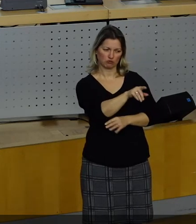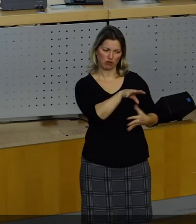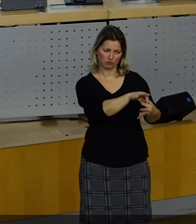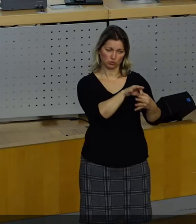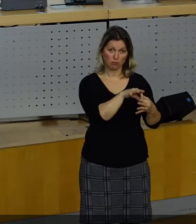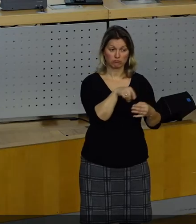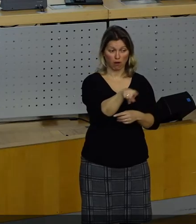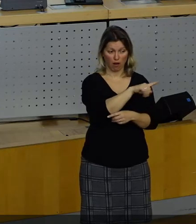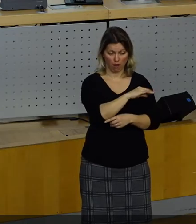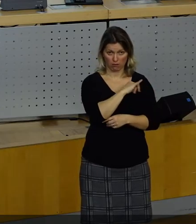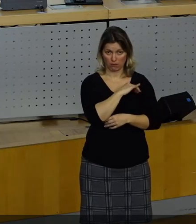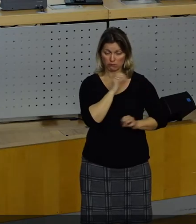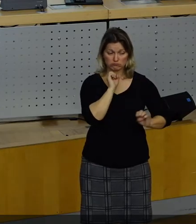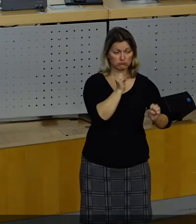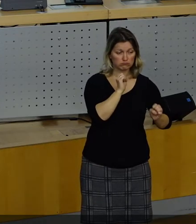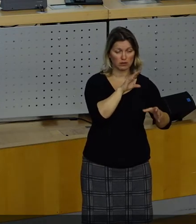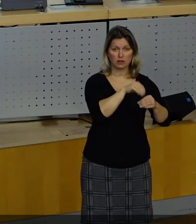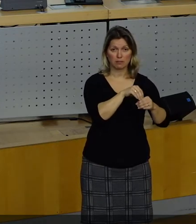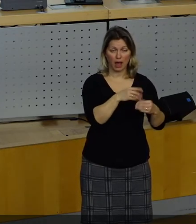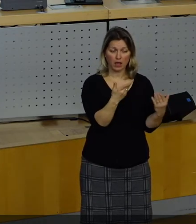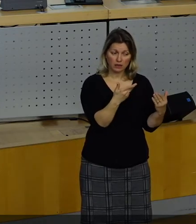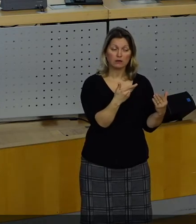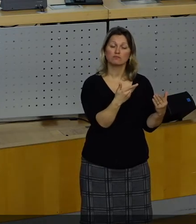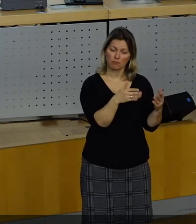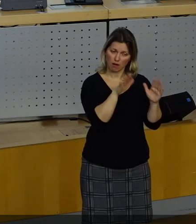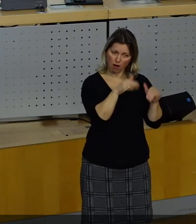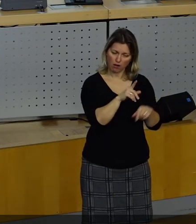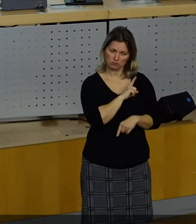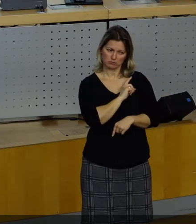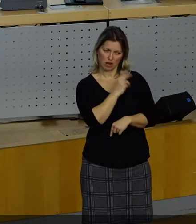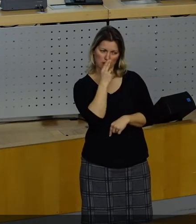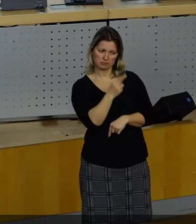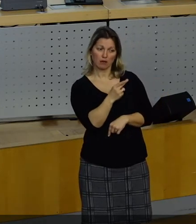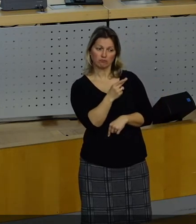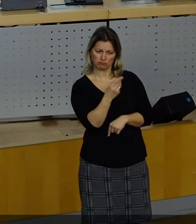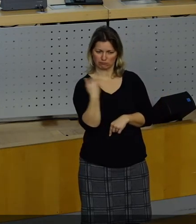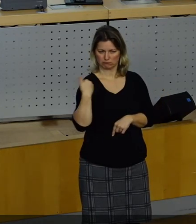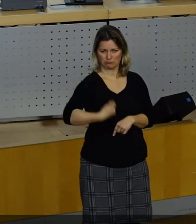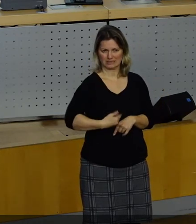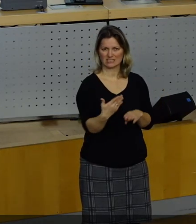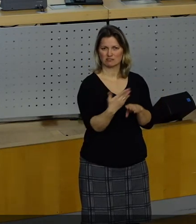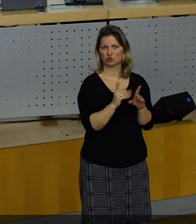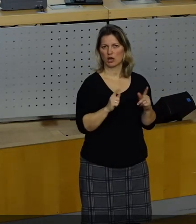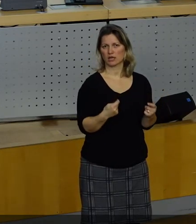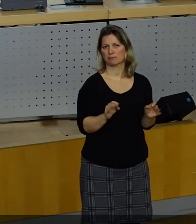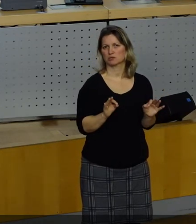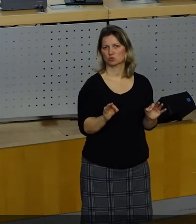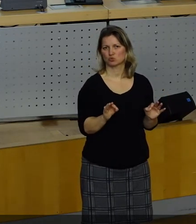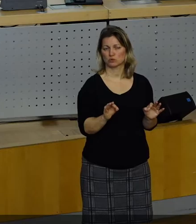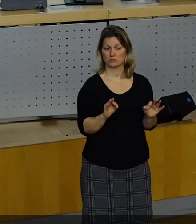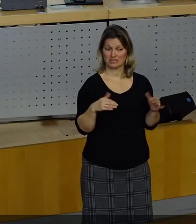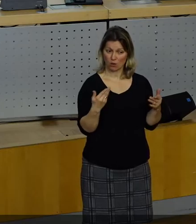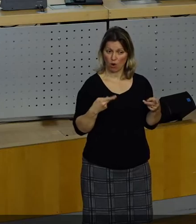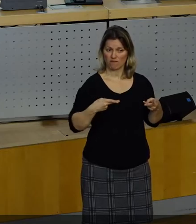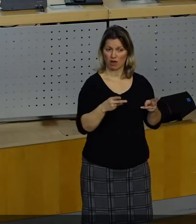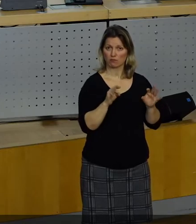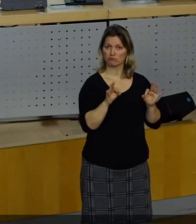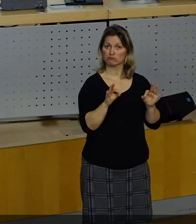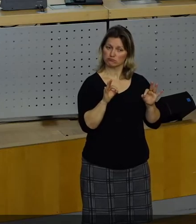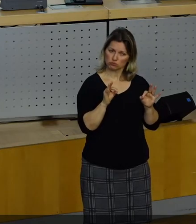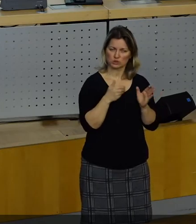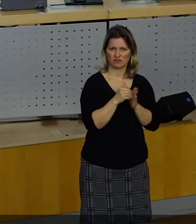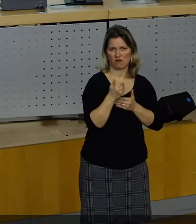sehr, sehr rege beteiligt, wirklich jetzt aus meiner Sicht zumindest erstmal zu einem recht guten Zwischenergebnis auch gekommen ist. Und ich glaube, das weiter fortzuführen, wäre